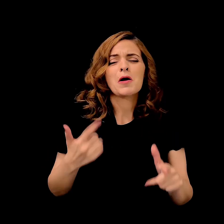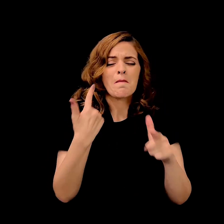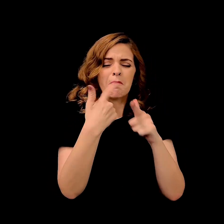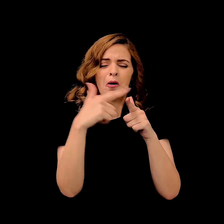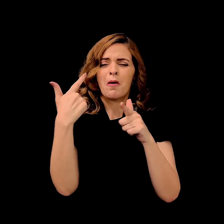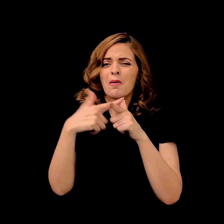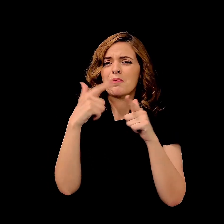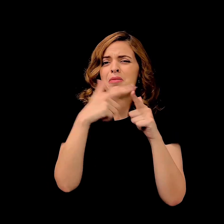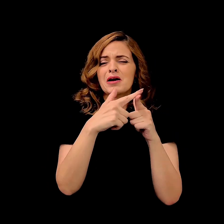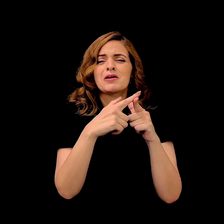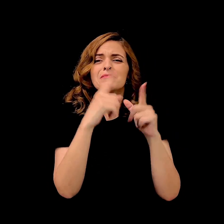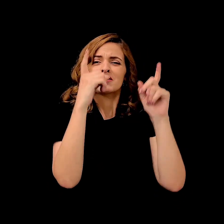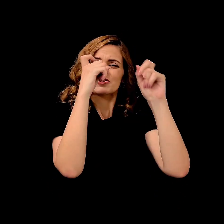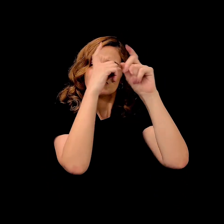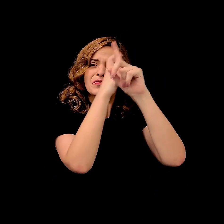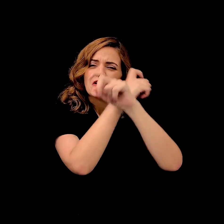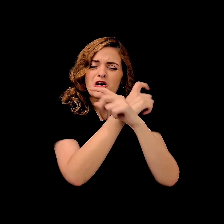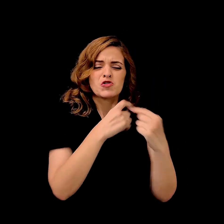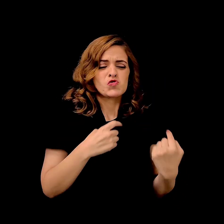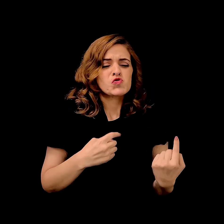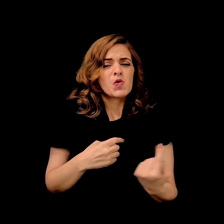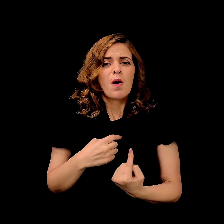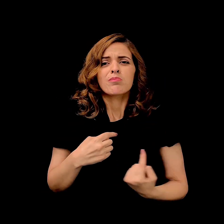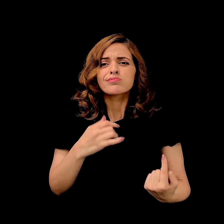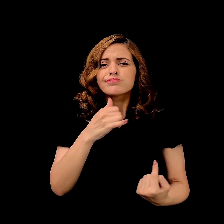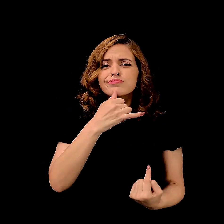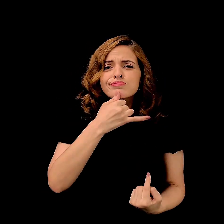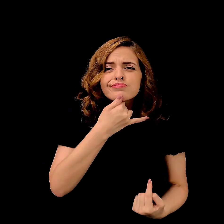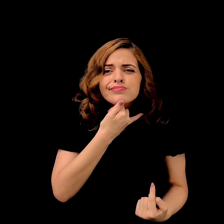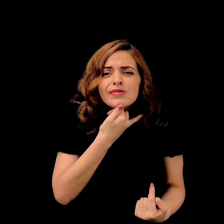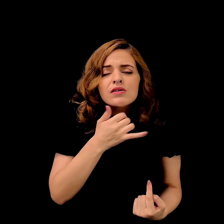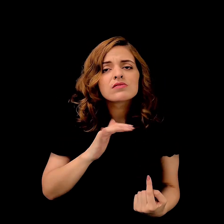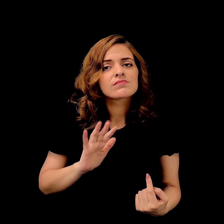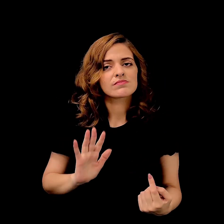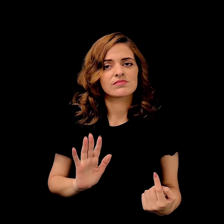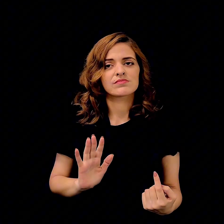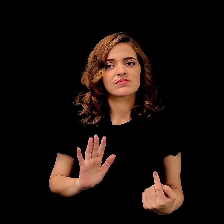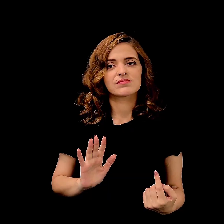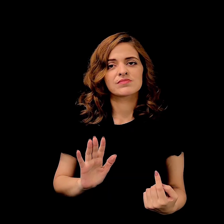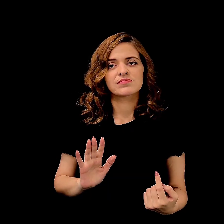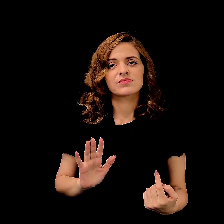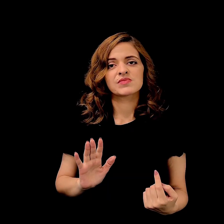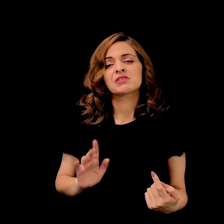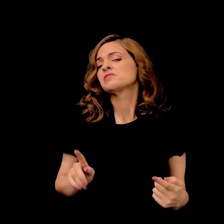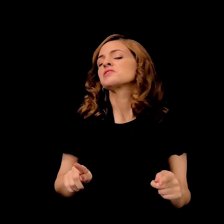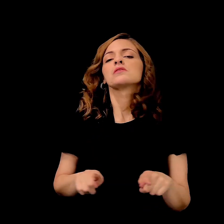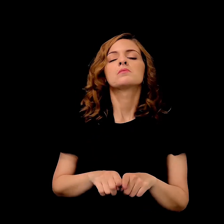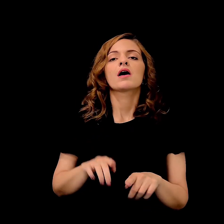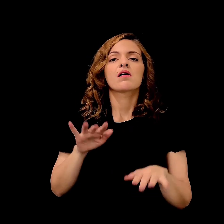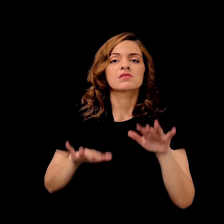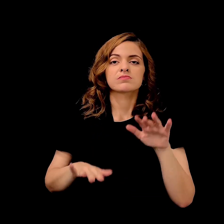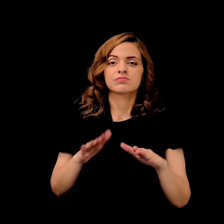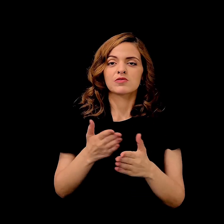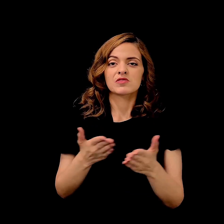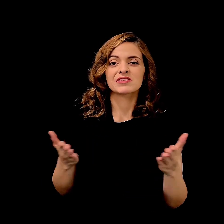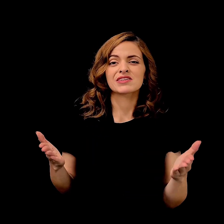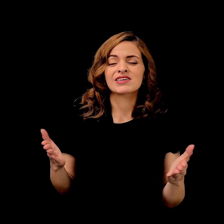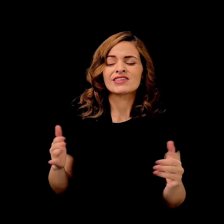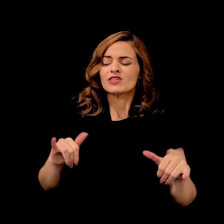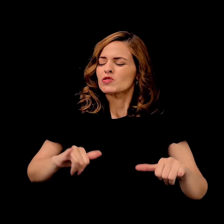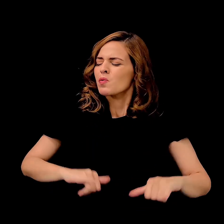dificuldades, solidão, tristeza, enfim, ainda que você esteja